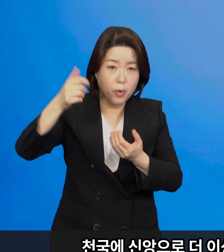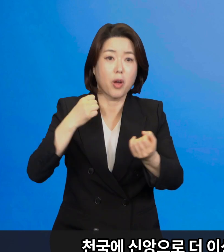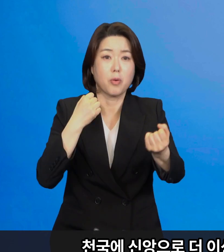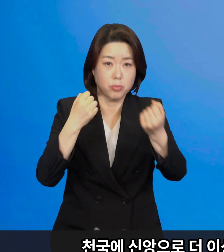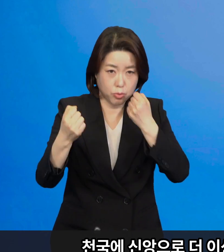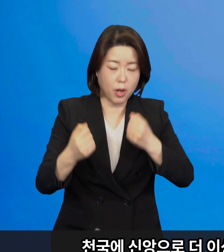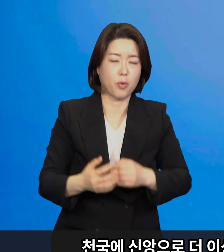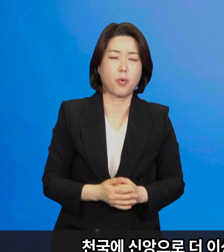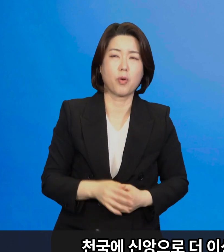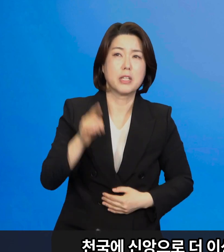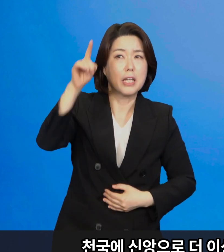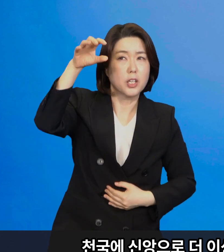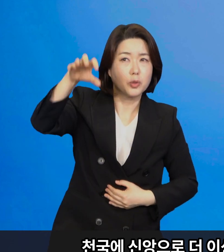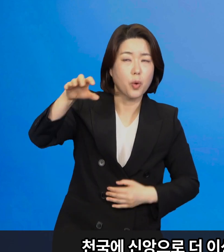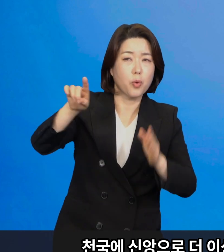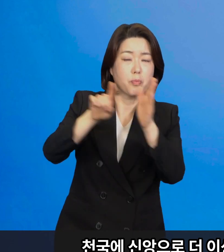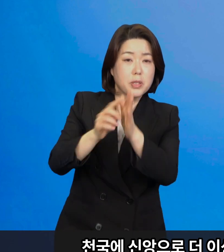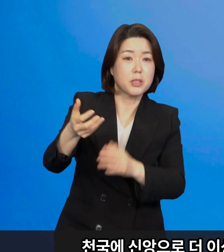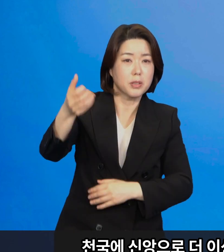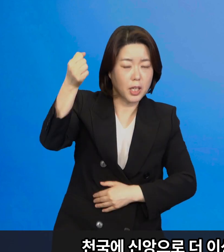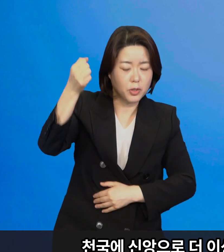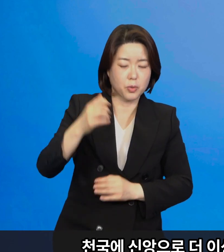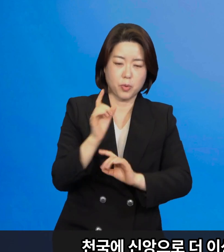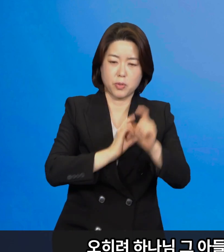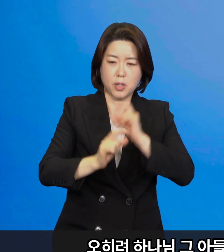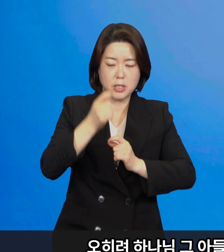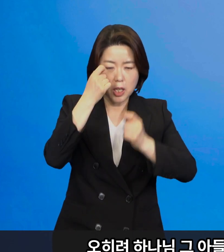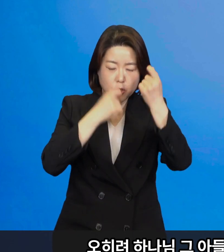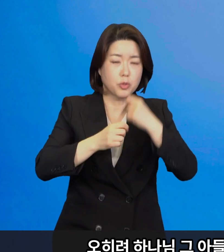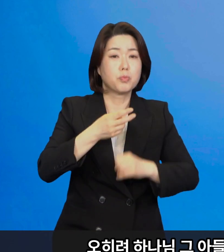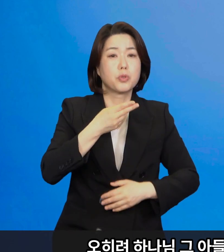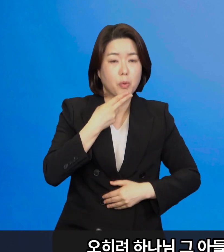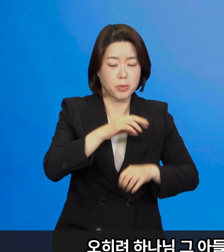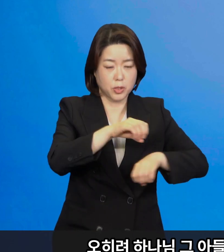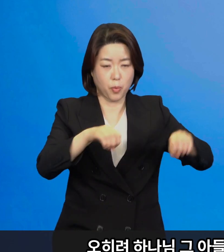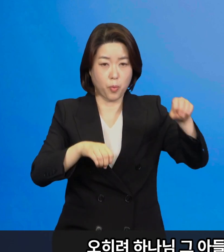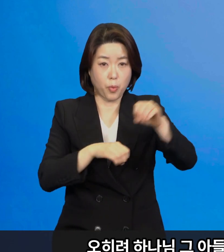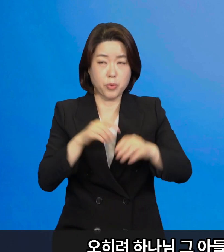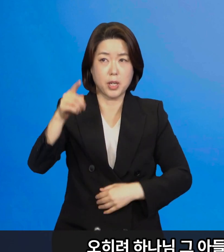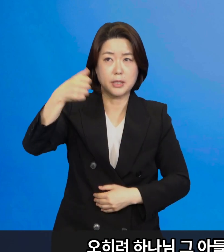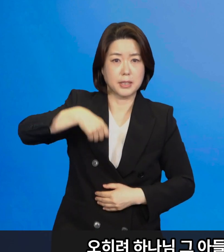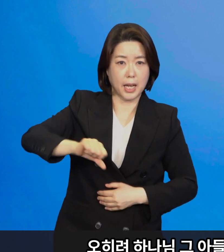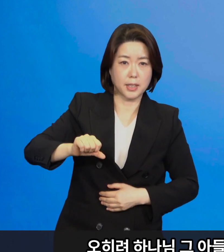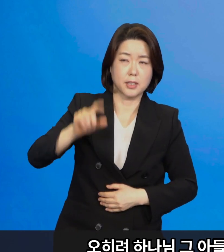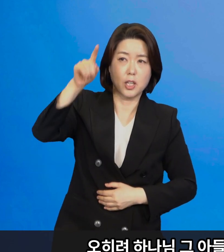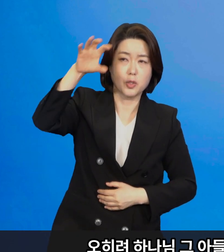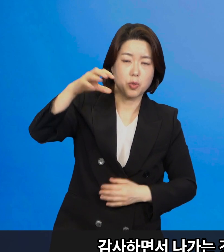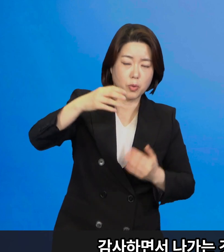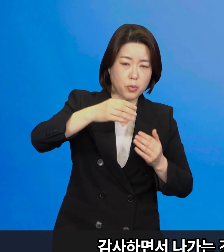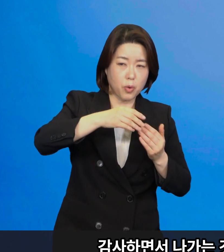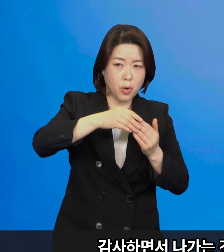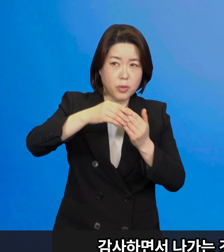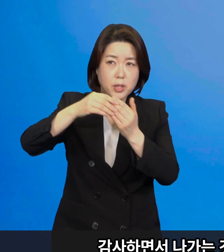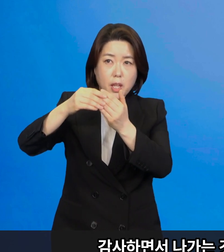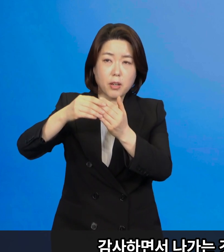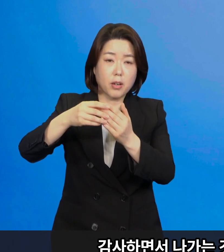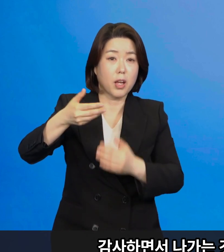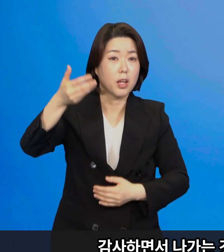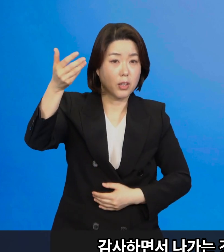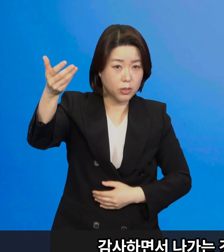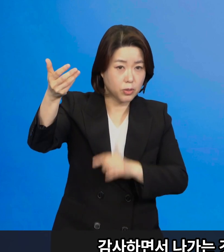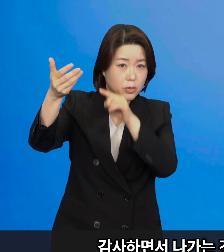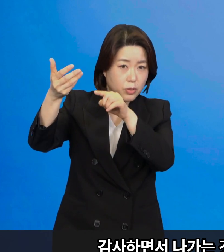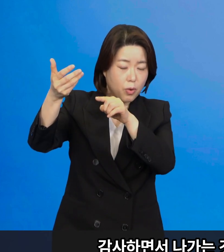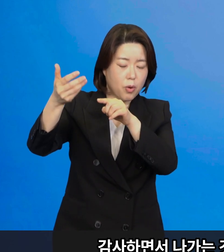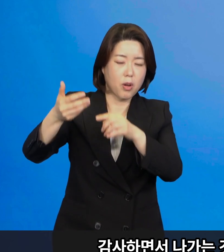신앙으로, 천국의 신앙으로 더 이상 눈물을 흘리지 아니하며 오히려 하나님 그 아들을 천국에 데려가 주신 것 감사하면서